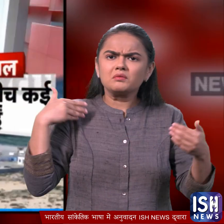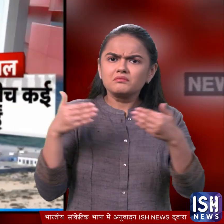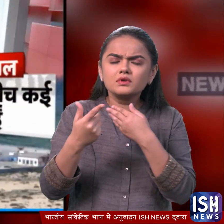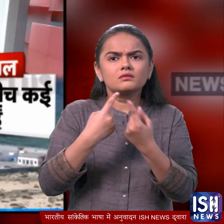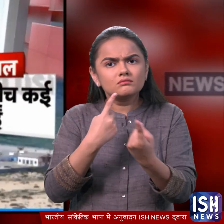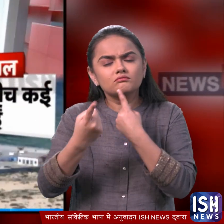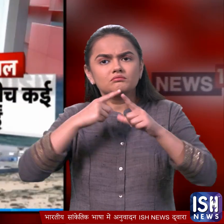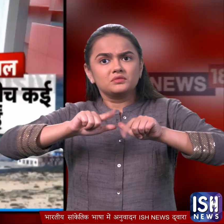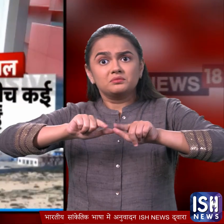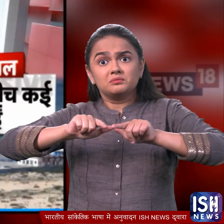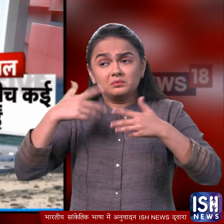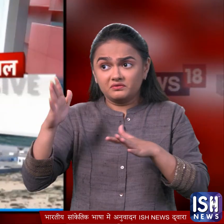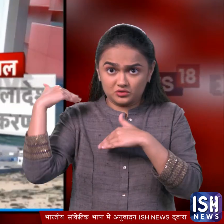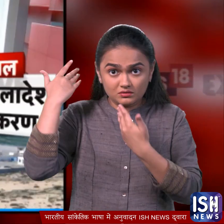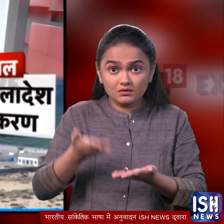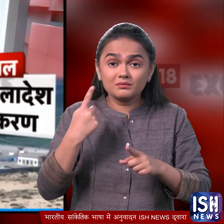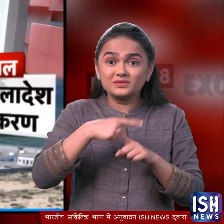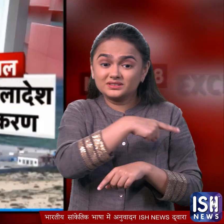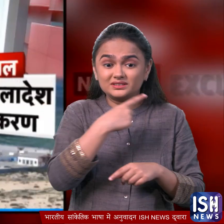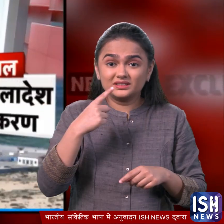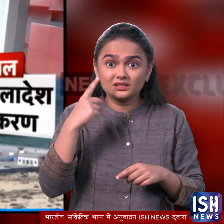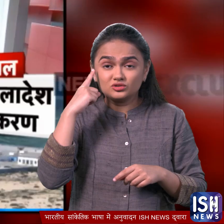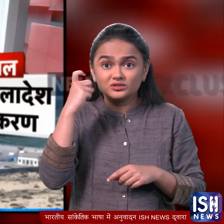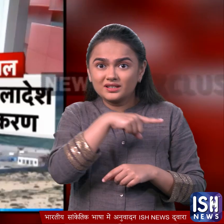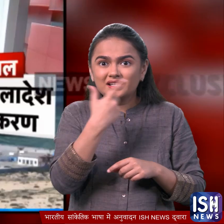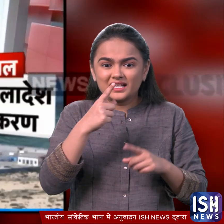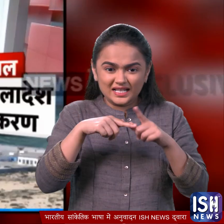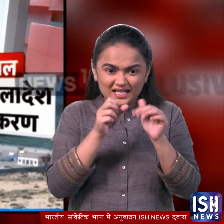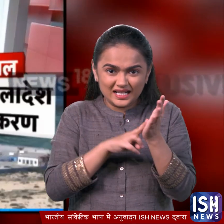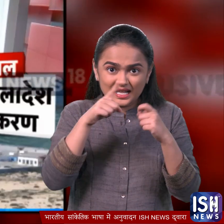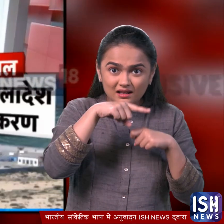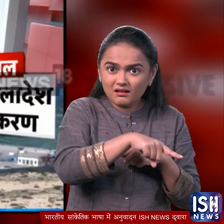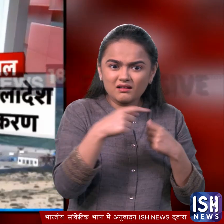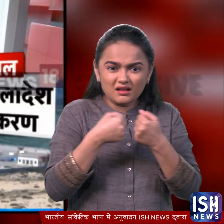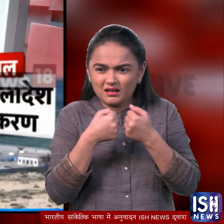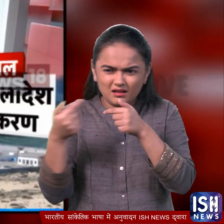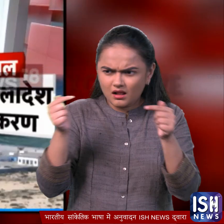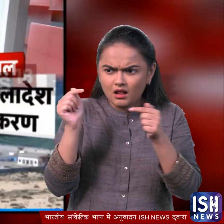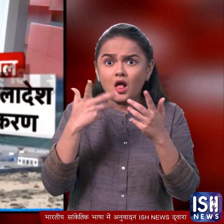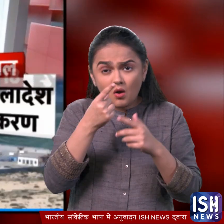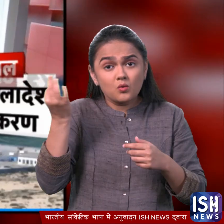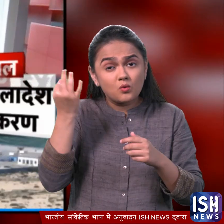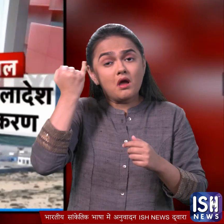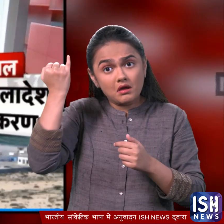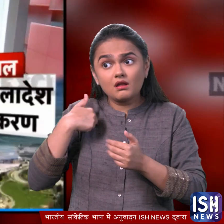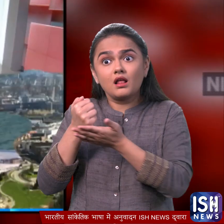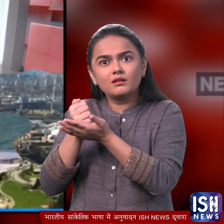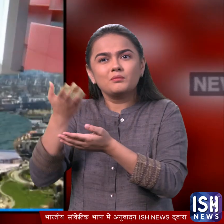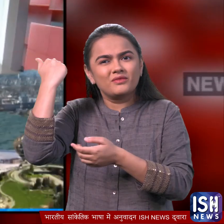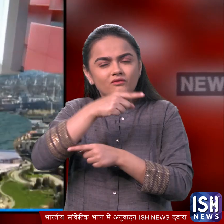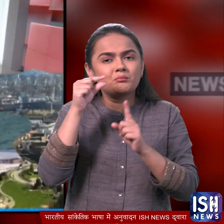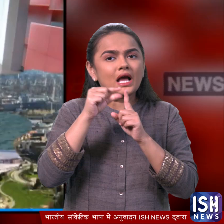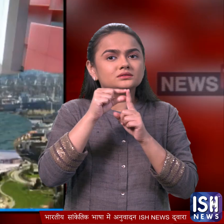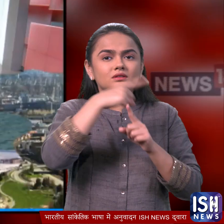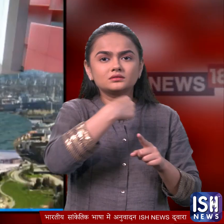हो चुकी हैं। यही नहीं, चीन बांग्लादेश को टैंक और लड़ाकू विमान समेत कई तरह के रक्षा उपकरण भी दे रहा है। चीन ने इसी तरह की